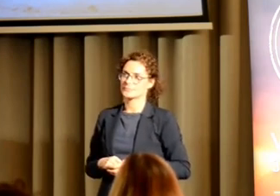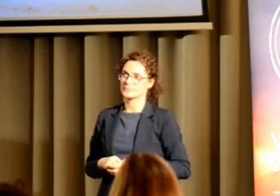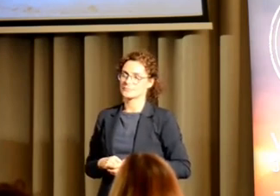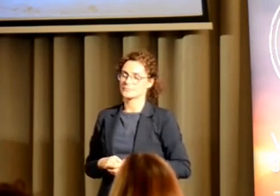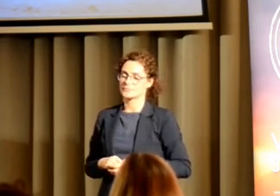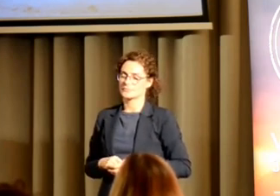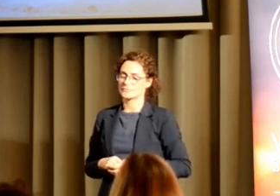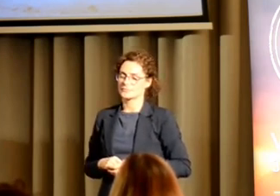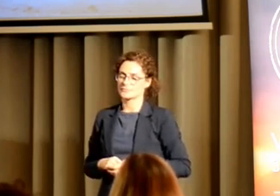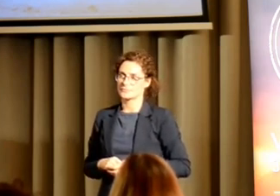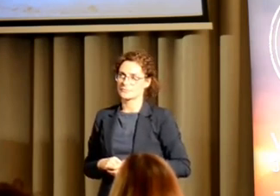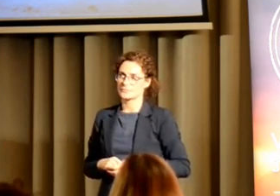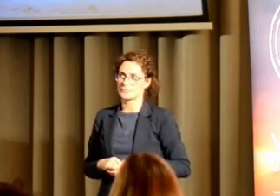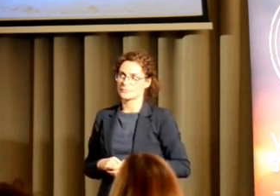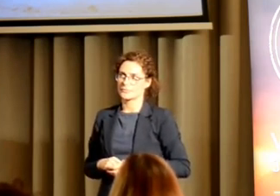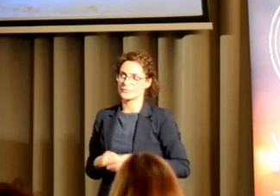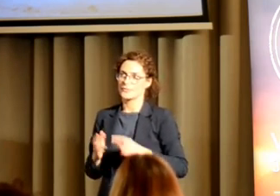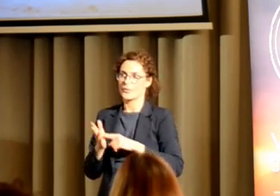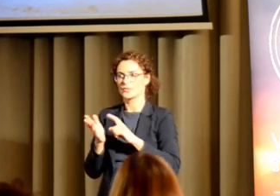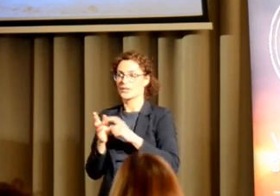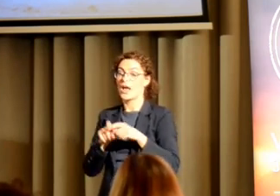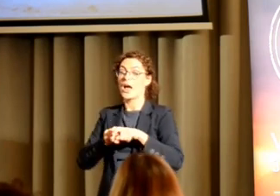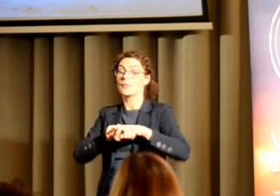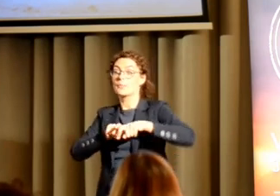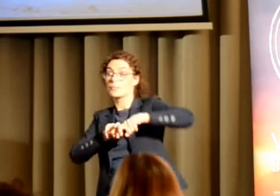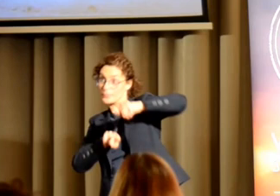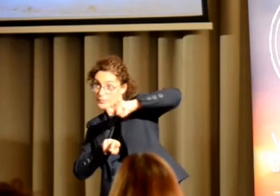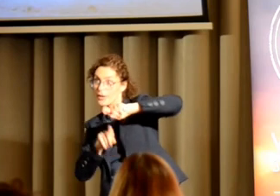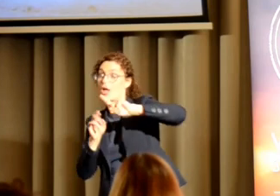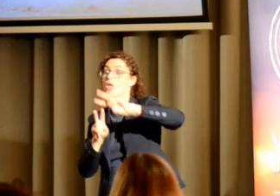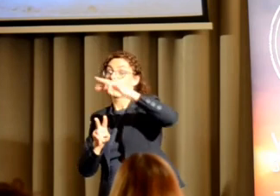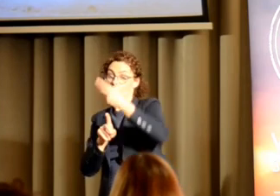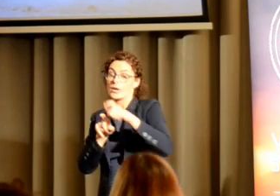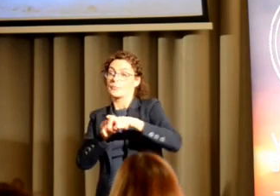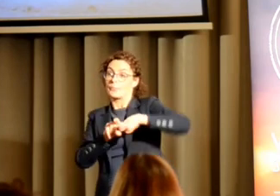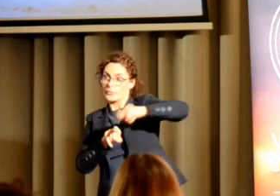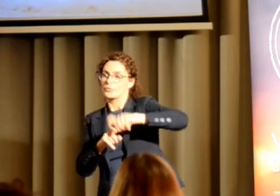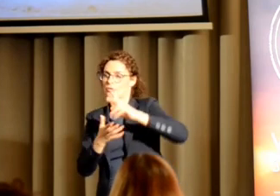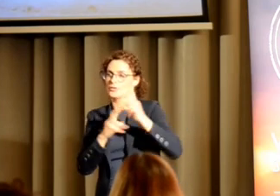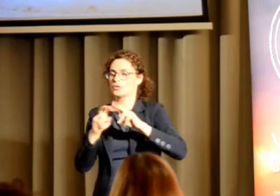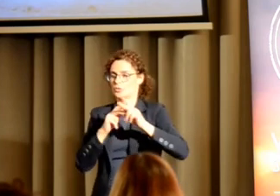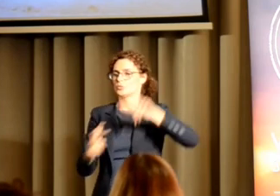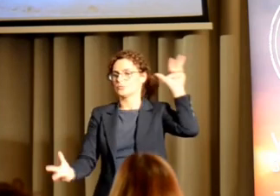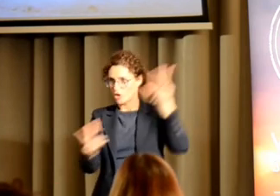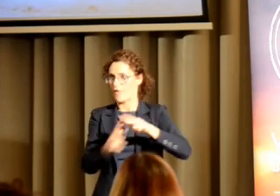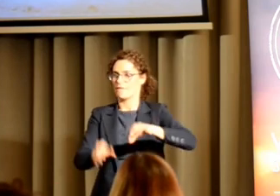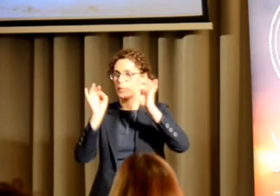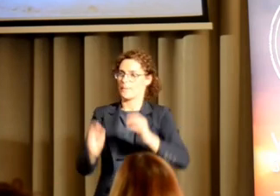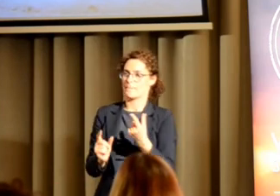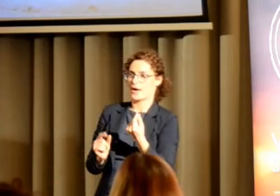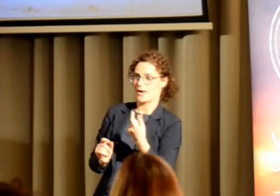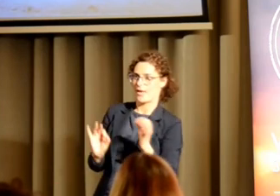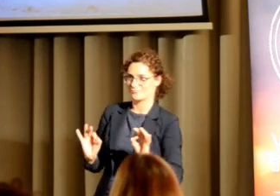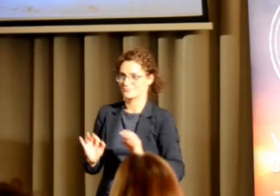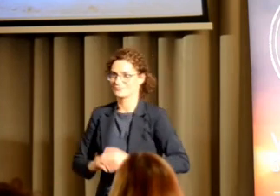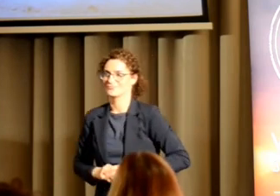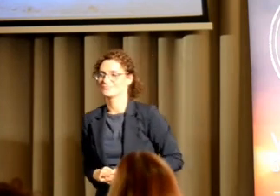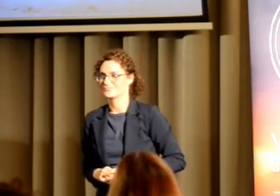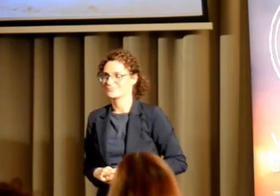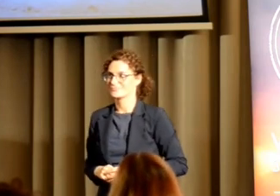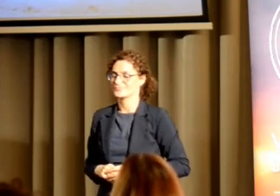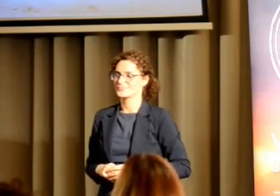jest proces przypieczętowania uczucia właśnie w ten sposób, że wspólnie znakują ten własny